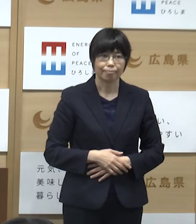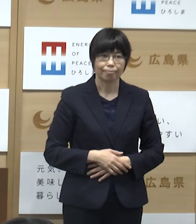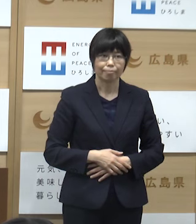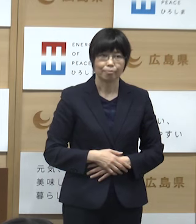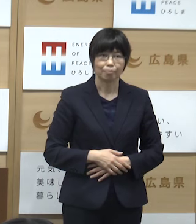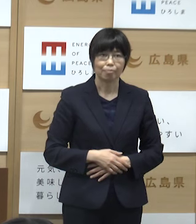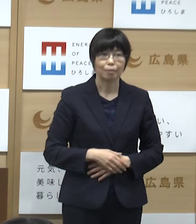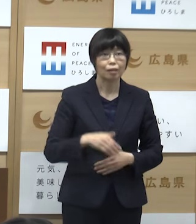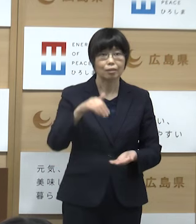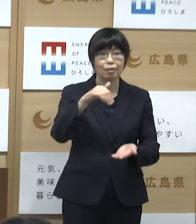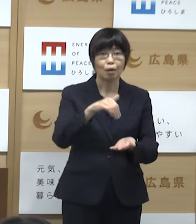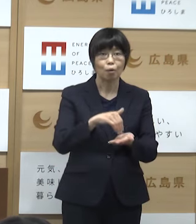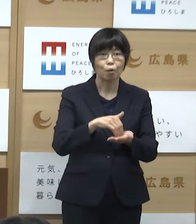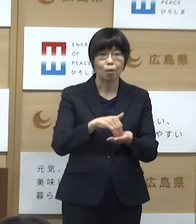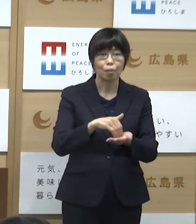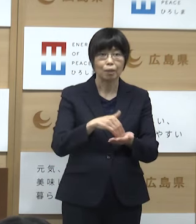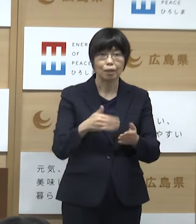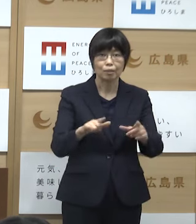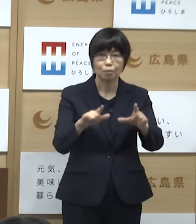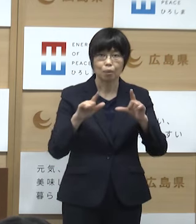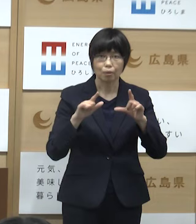最後まだ質問ありましたら、